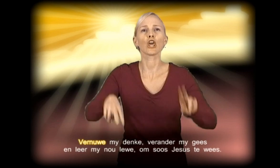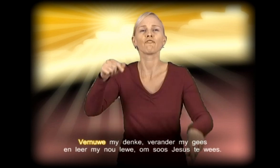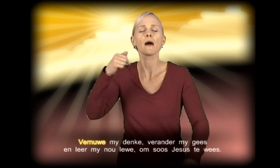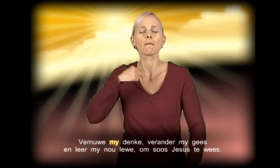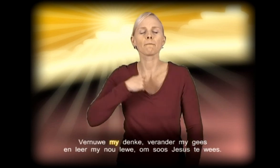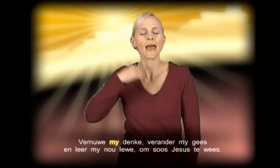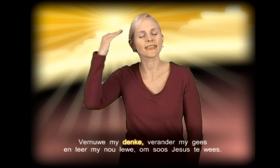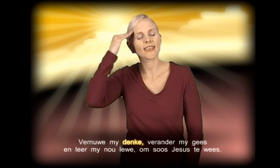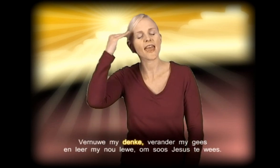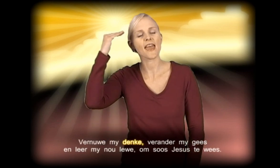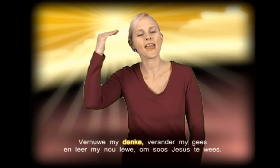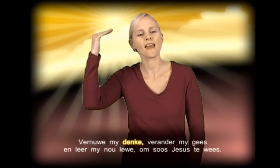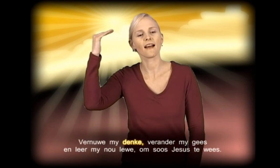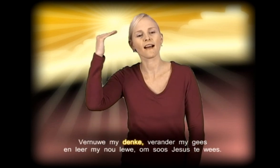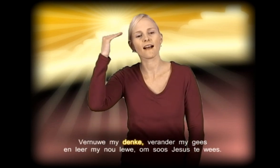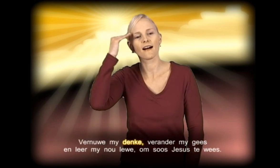Vernuwe my denke,